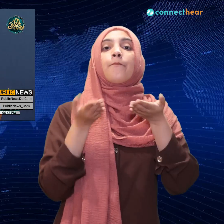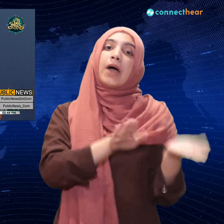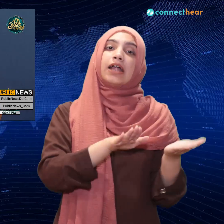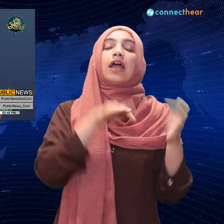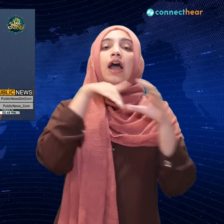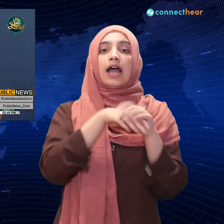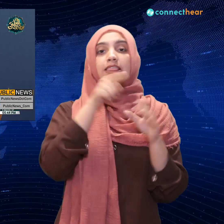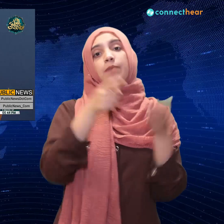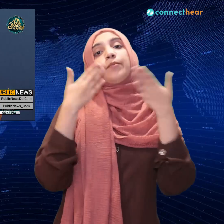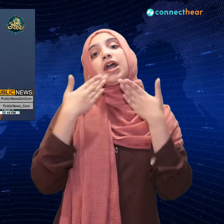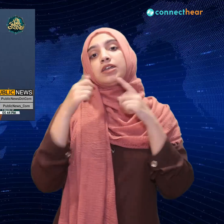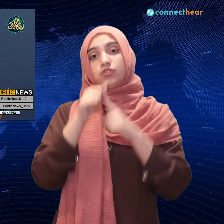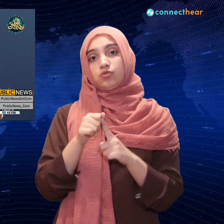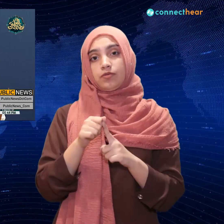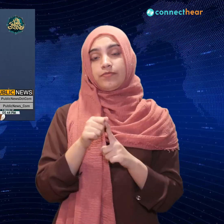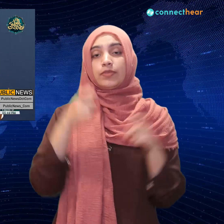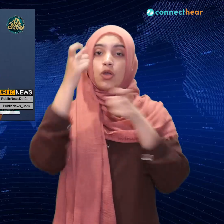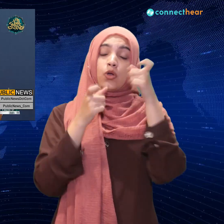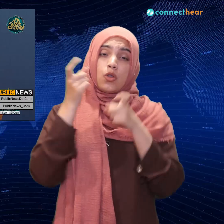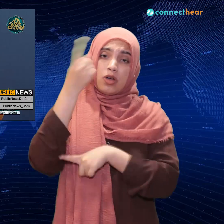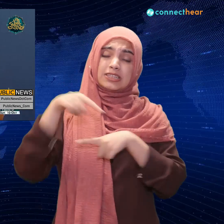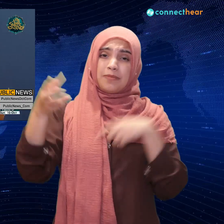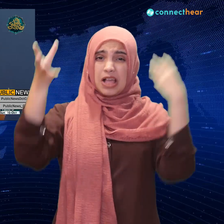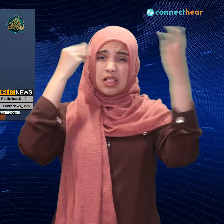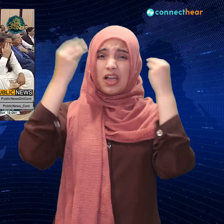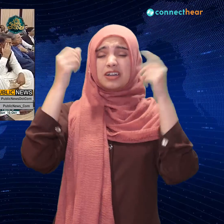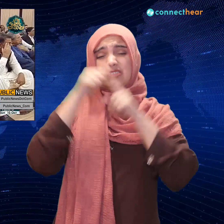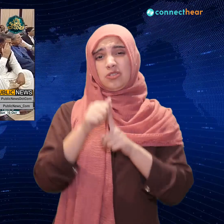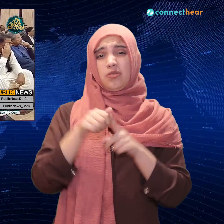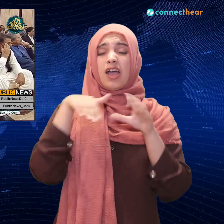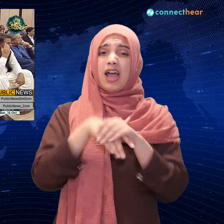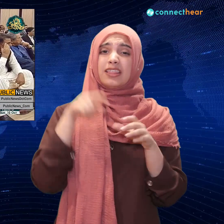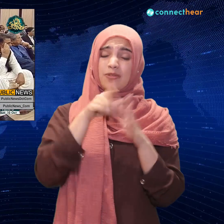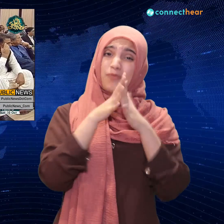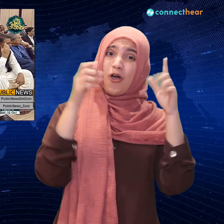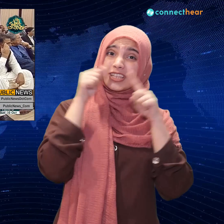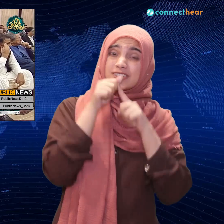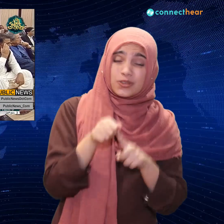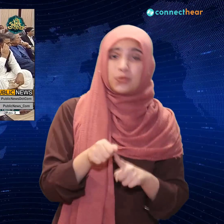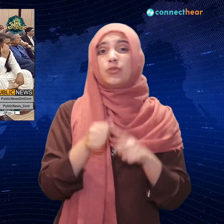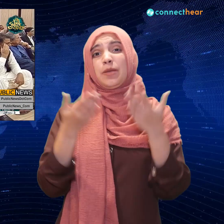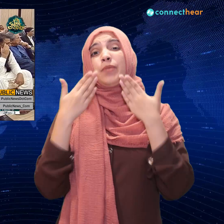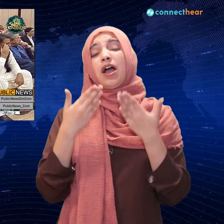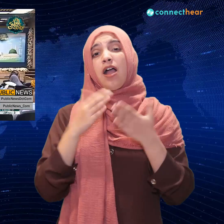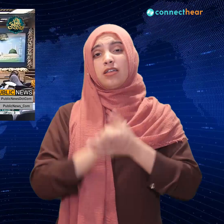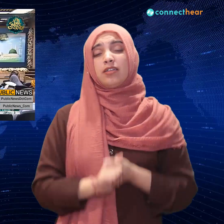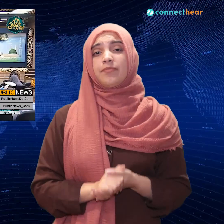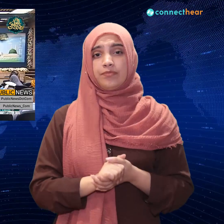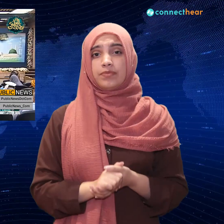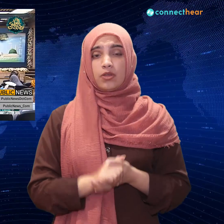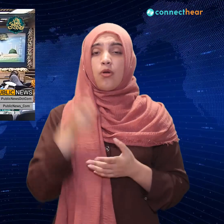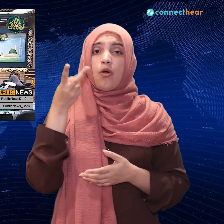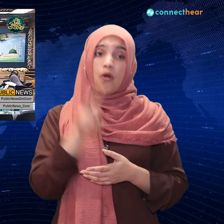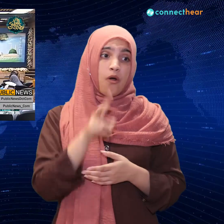اندر تاثر ڈالا کہ کتنا ضروری ہے علم حاصل کرنا. جنگ بدر کے بعد انہوں نے کہا کہ پیسے بھی نہیں تھے،